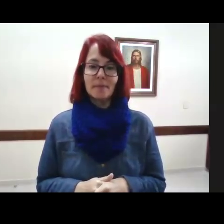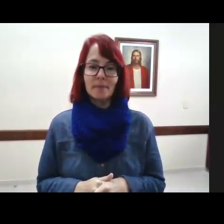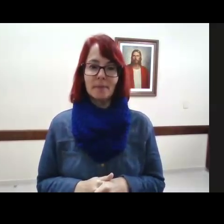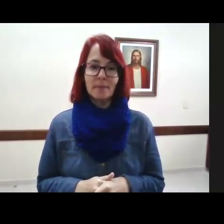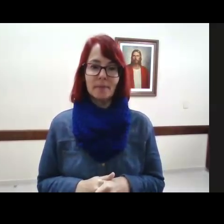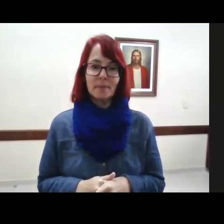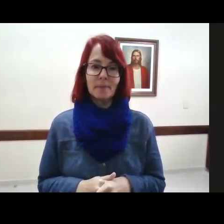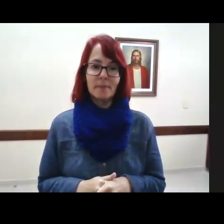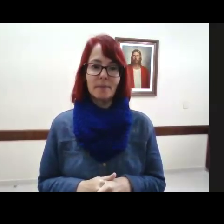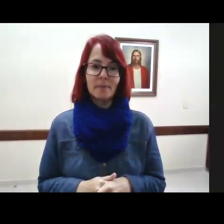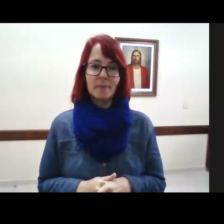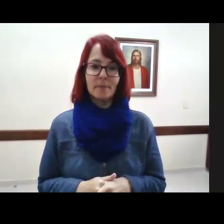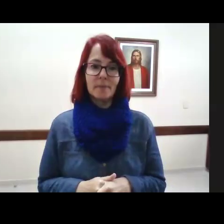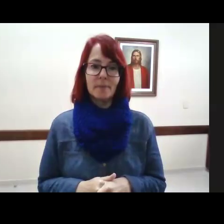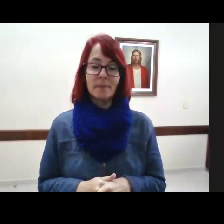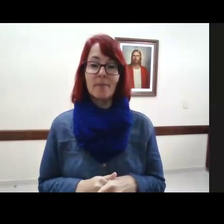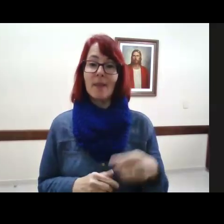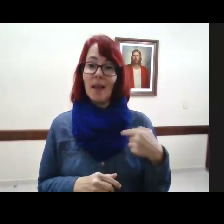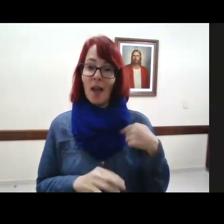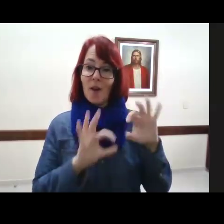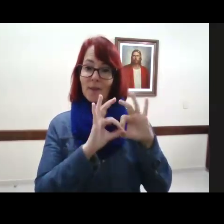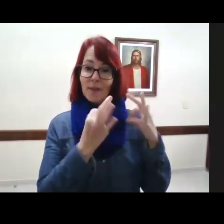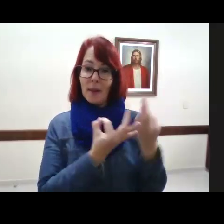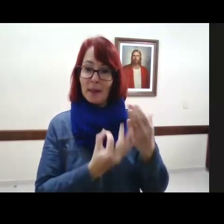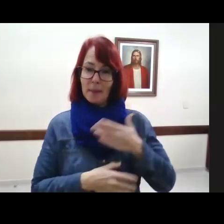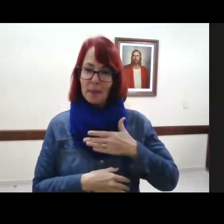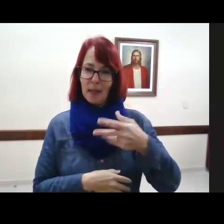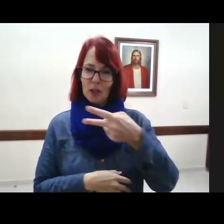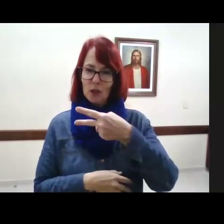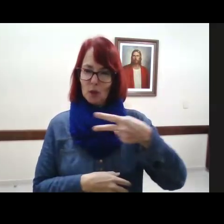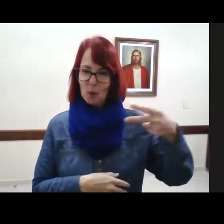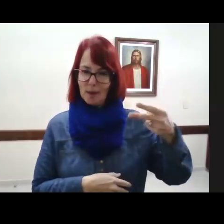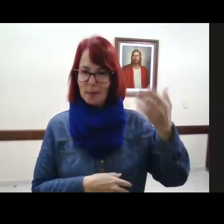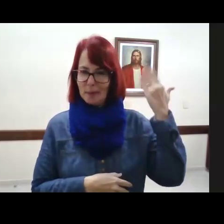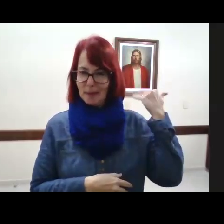no, eu e a minha família ficamos 2 semanas aí fora